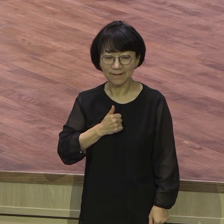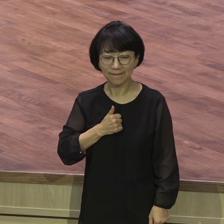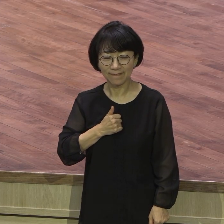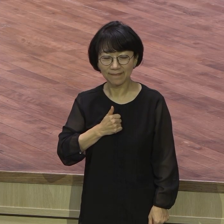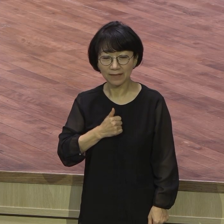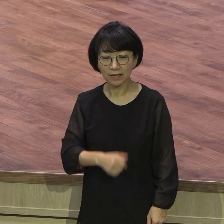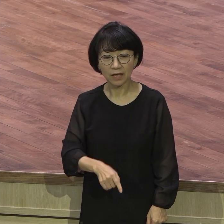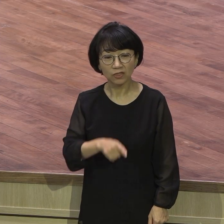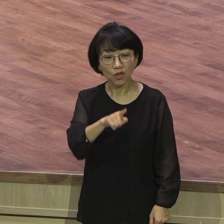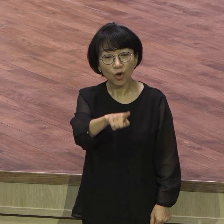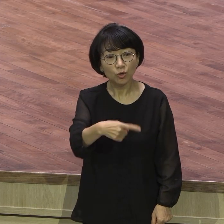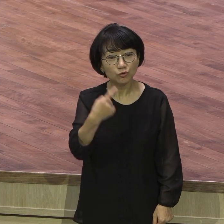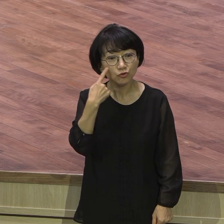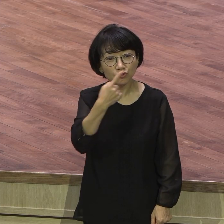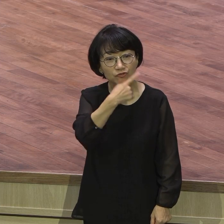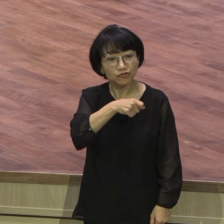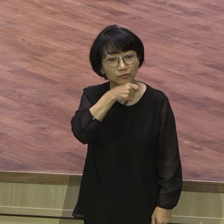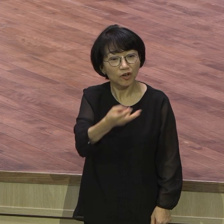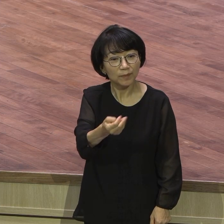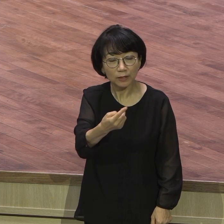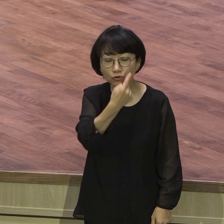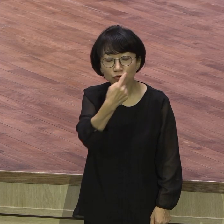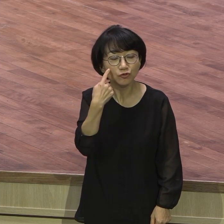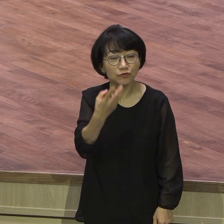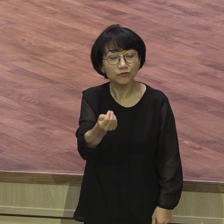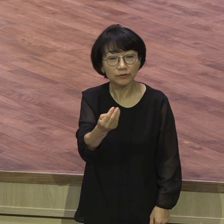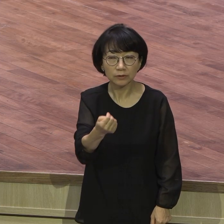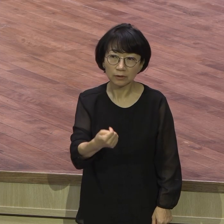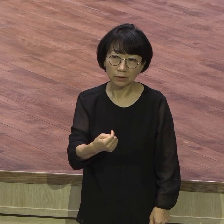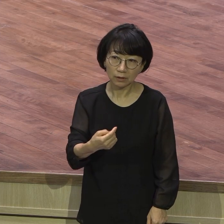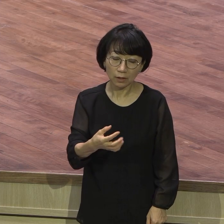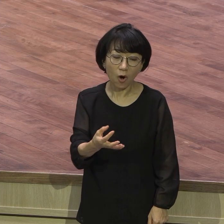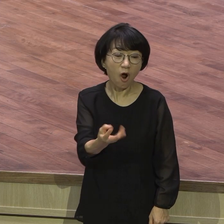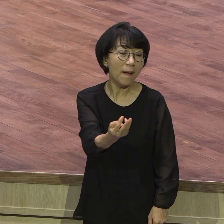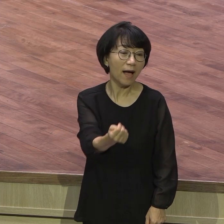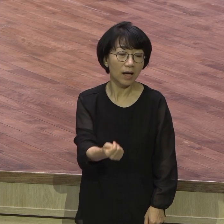너 눈이 얼마냐고 너 눈 안 파는데요